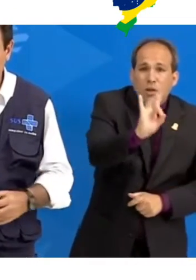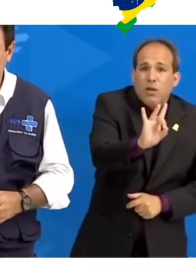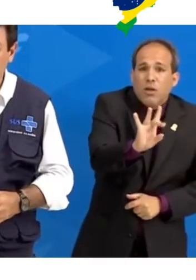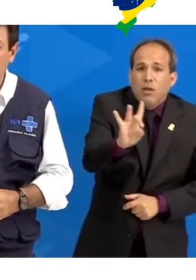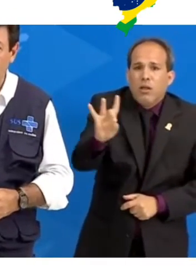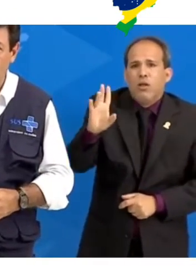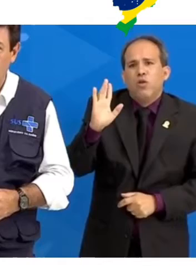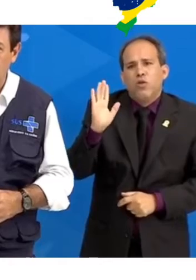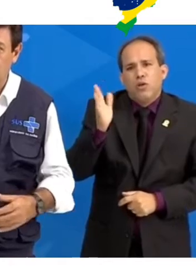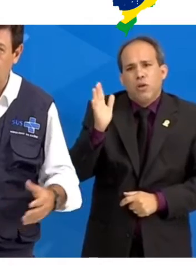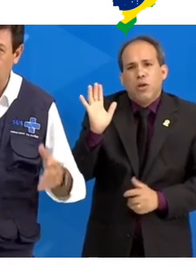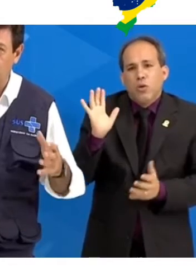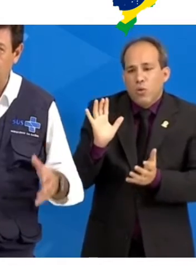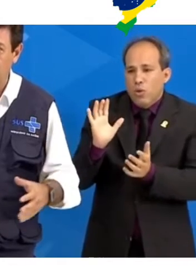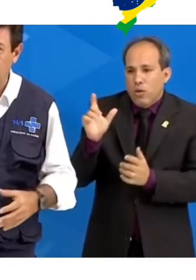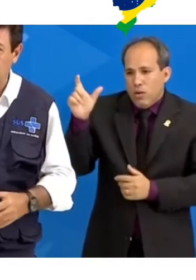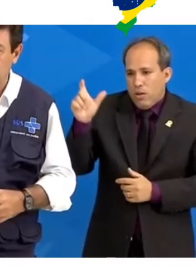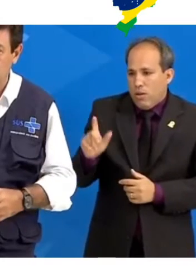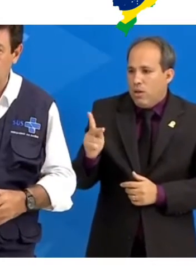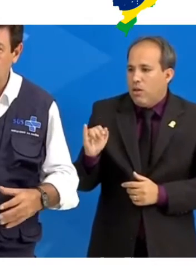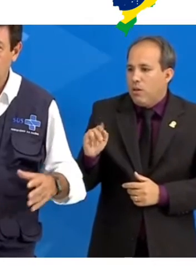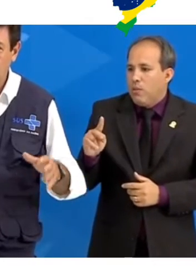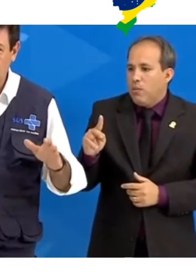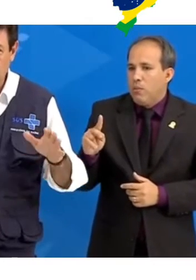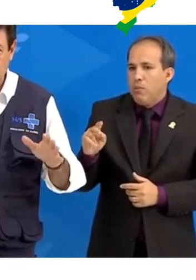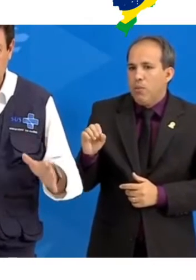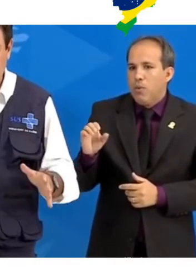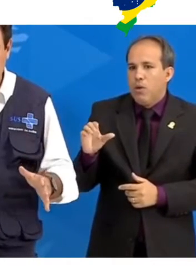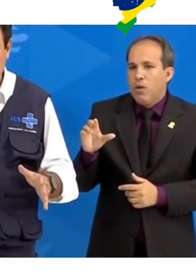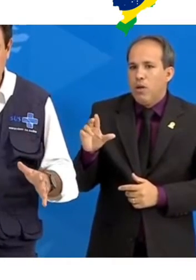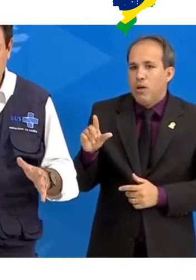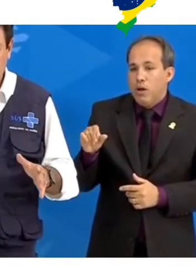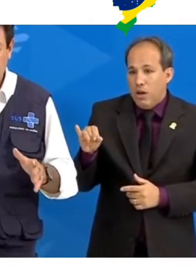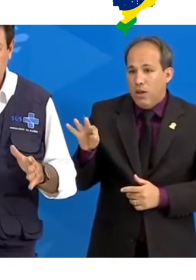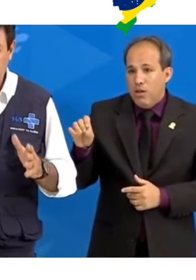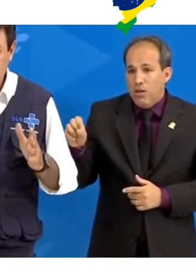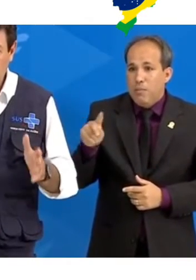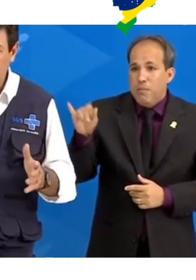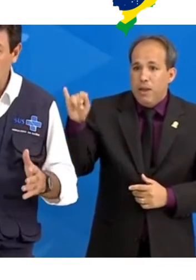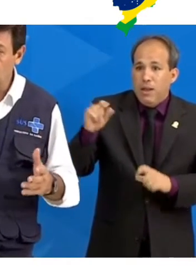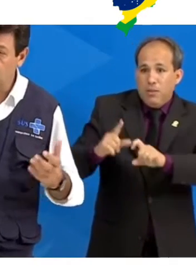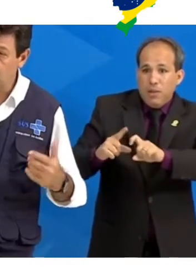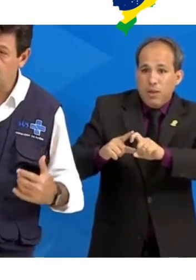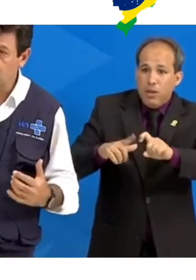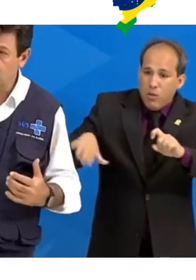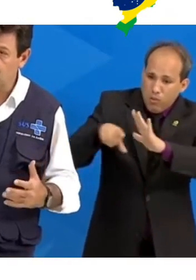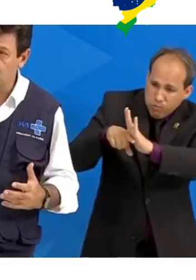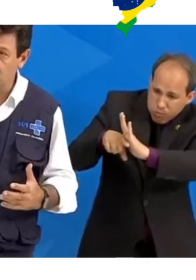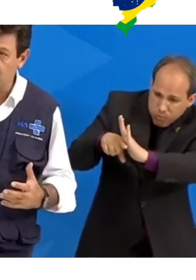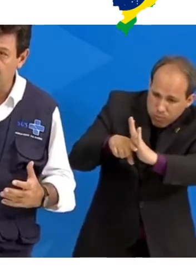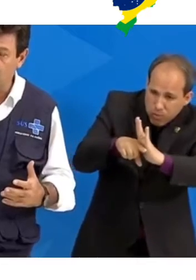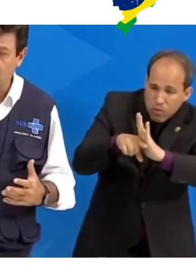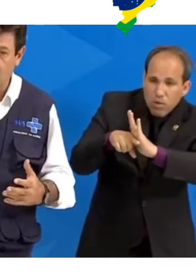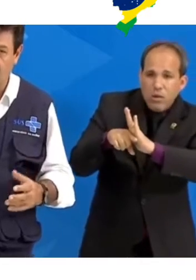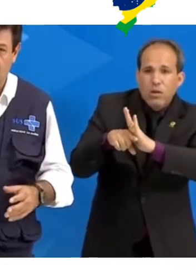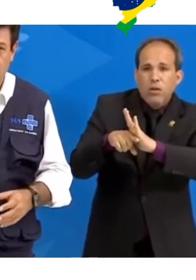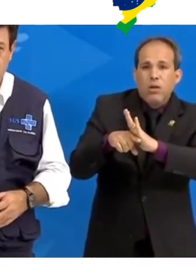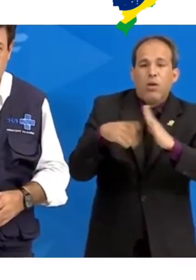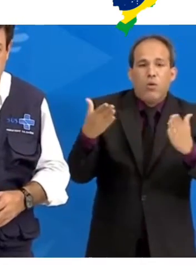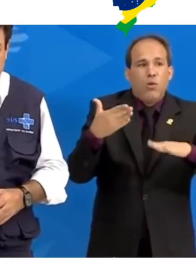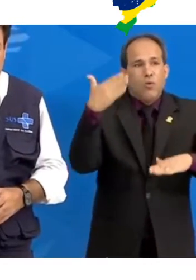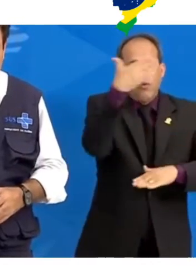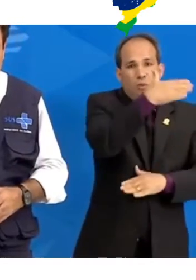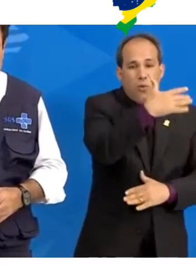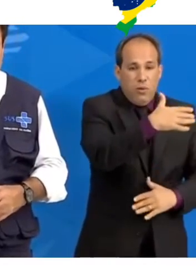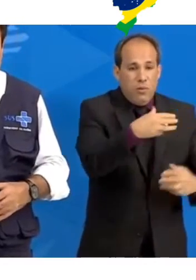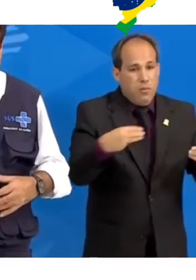foi dito por Hipócrates, que era o pai da medicina. Nós vamos seguindo, vamos vendo. Eu não tenho os números hoje, daqui a pouco vou lá no